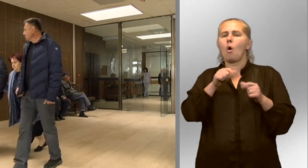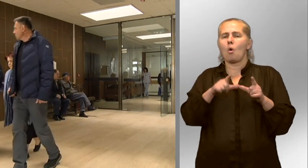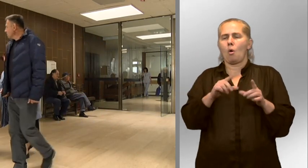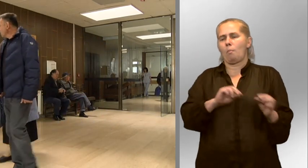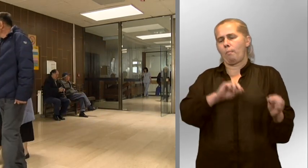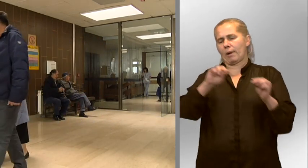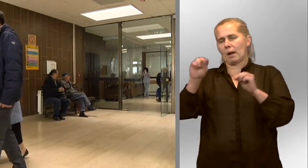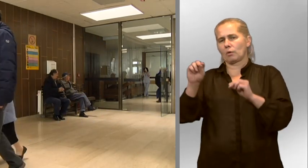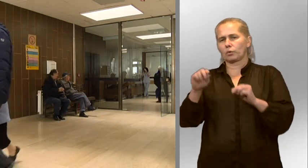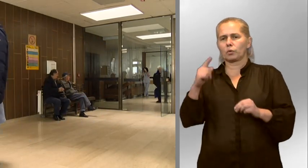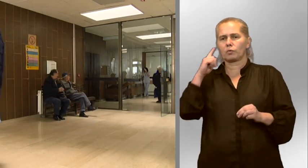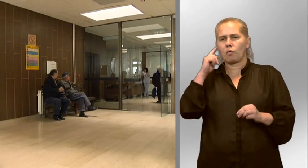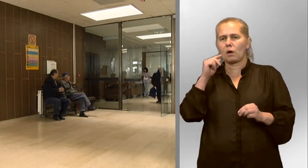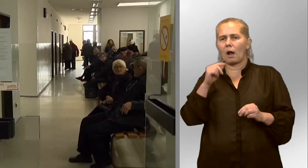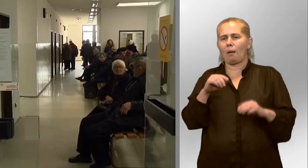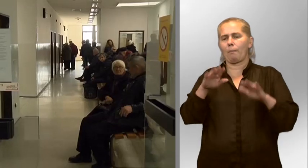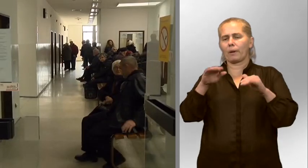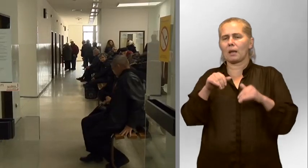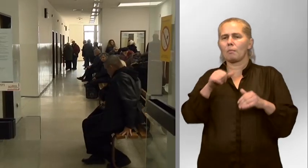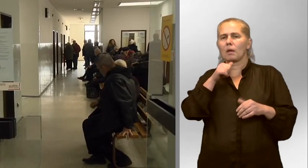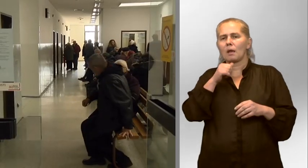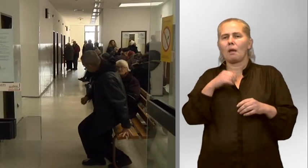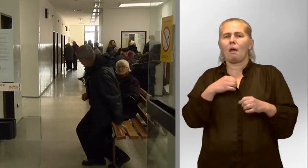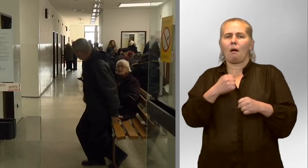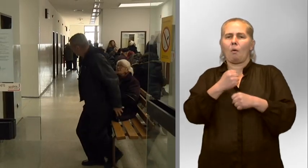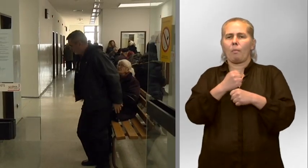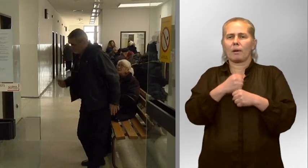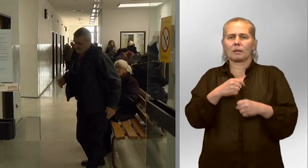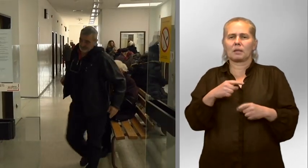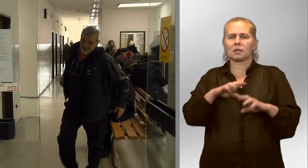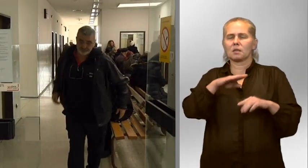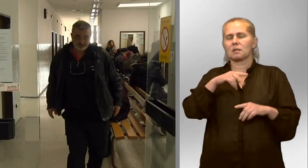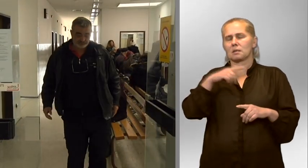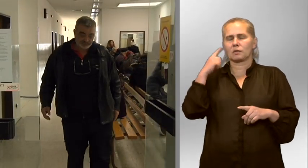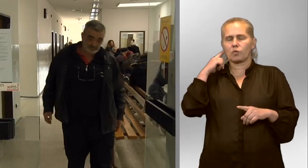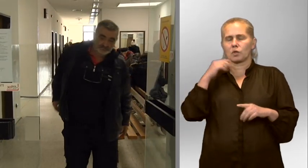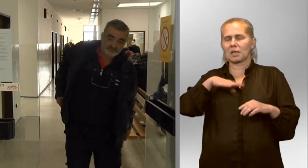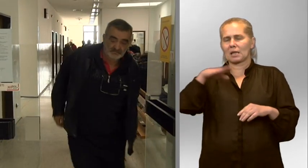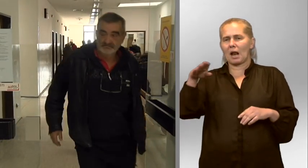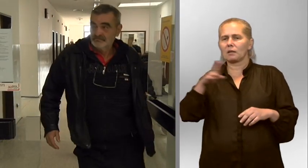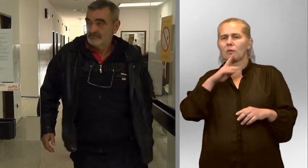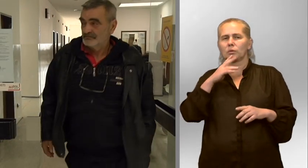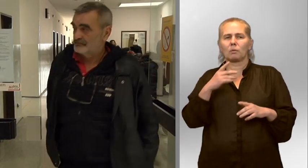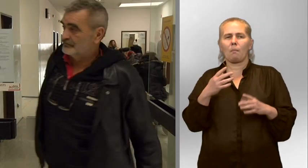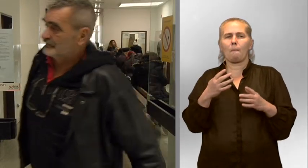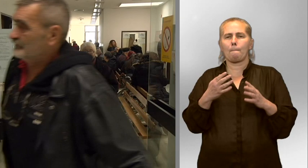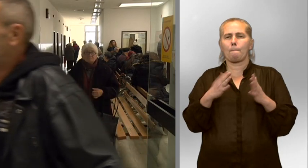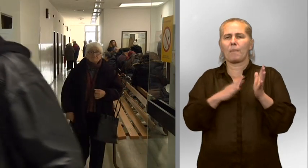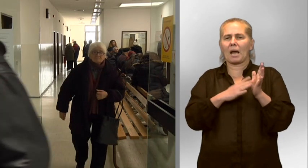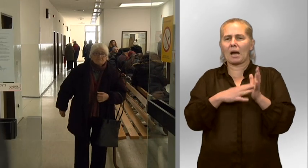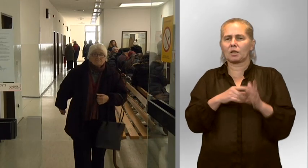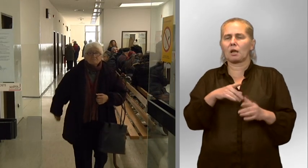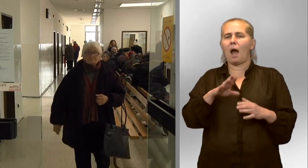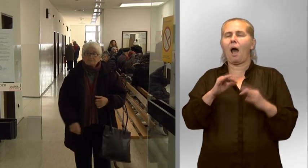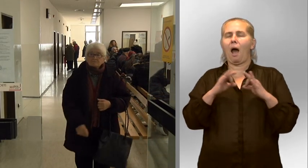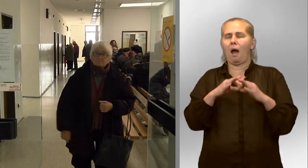prijemu, znači i u obradi tih zvučnih talasa koji su mehaničke prirode, a posle se pretvaraju u električni impuls,